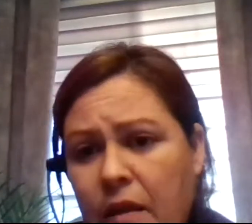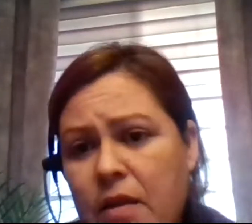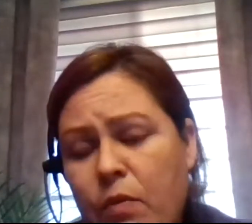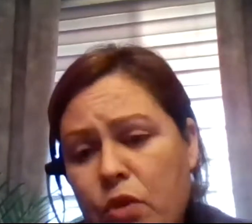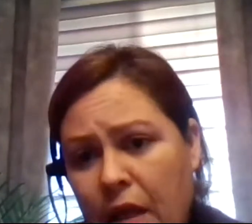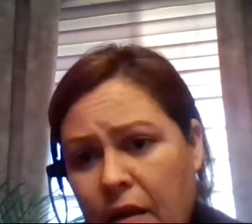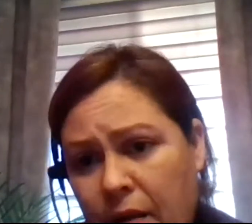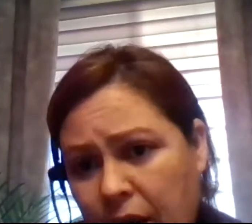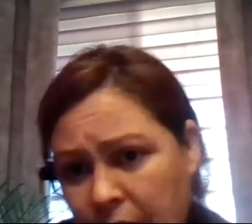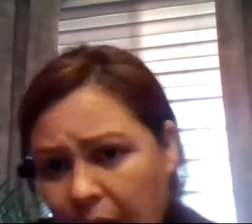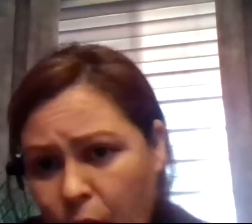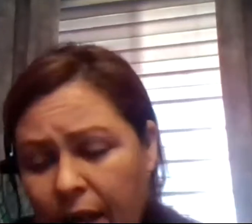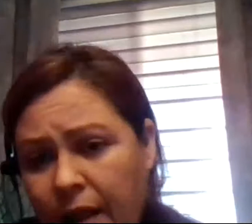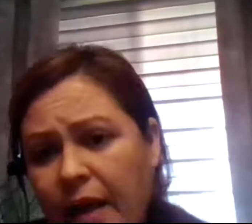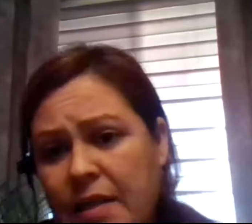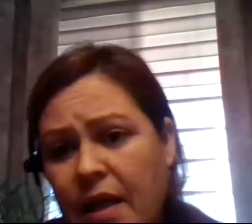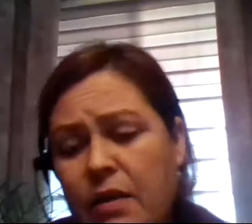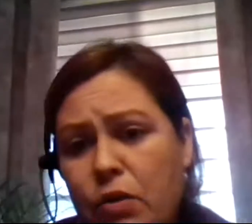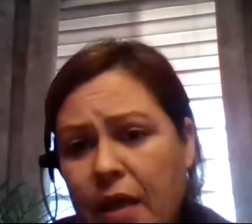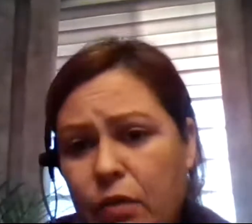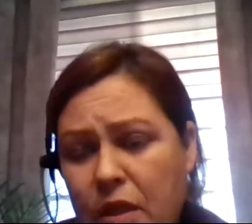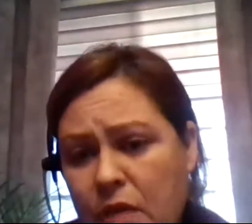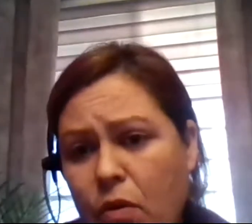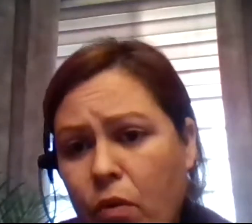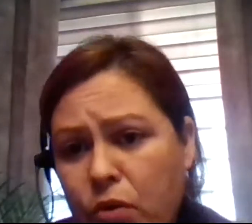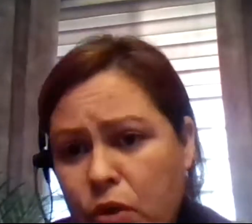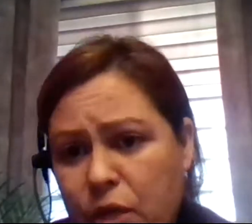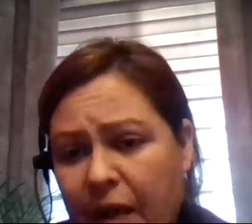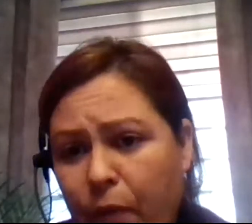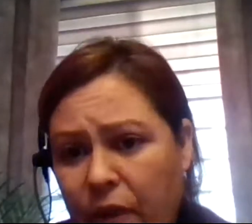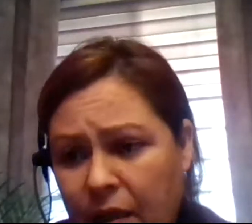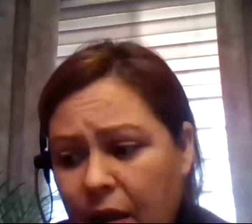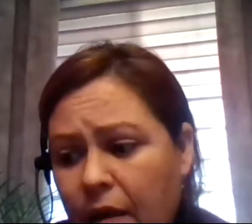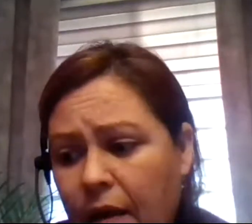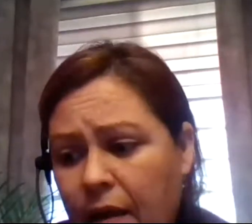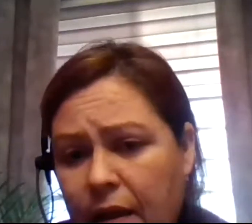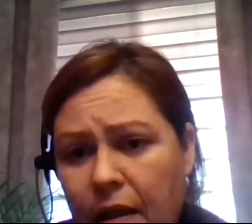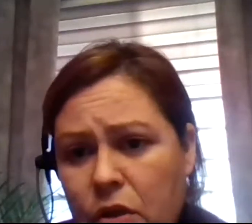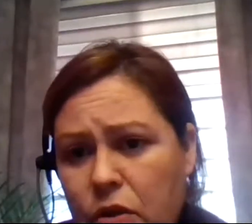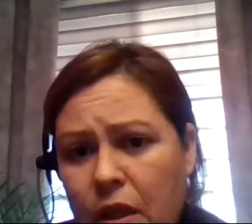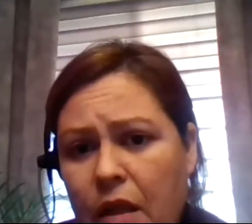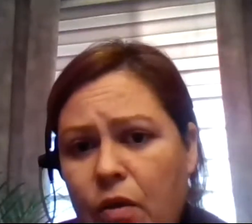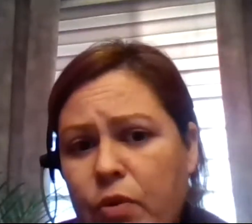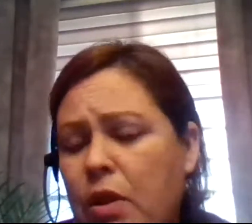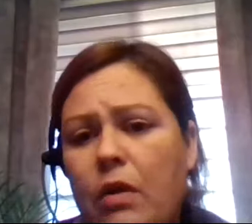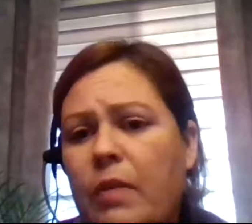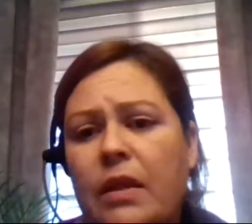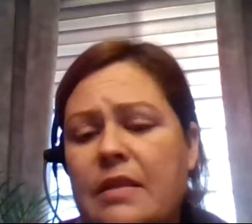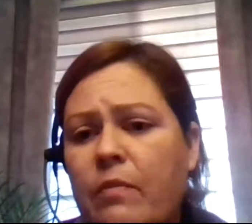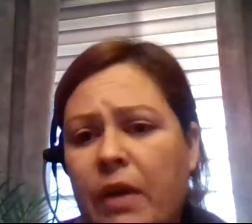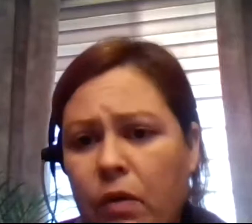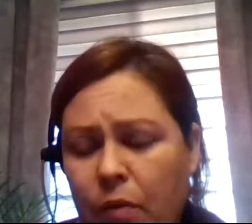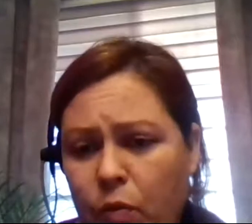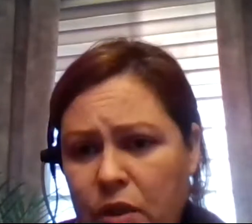de ser incisivos a la hora de registrar esos datos y esas conclusiones para poder tenerlos en consideración